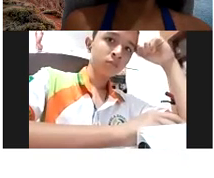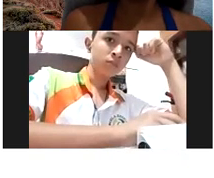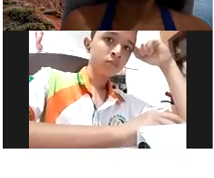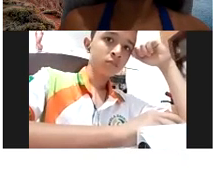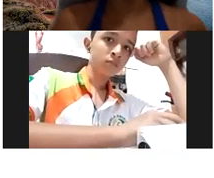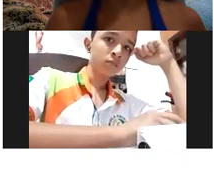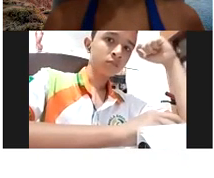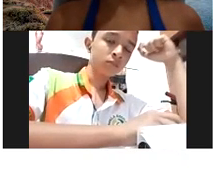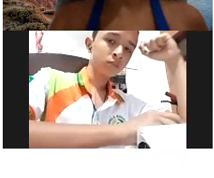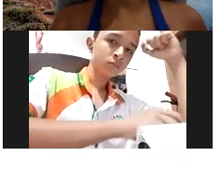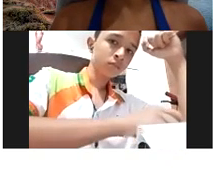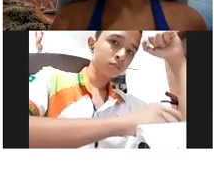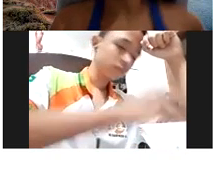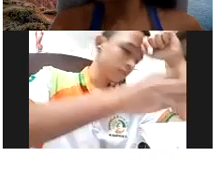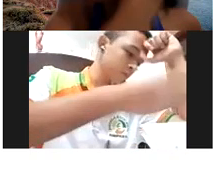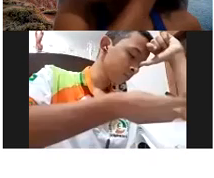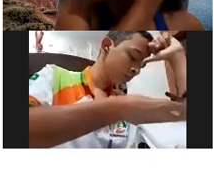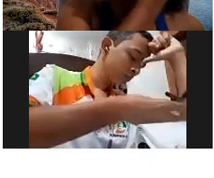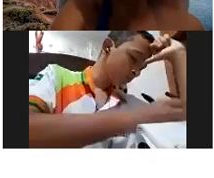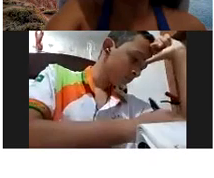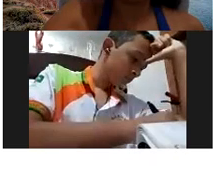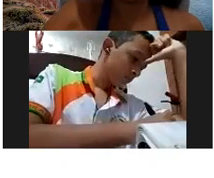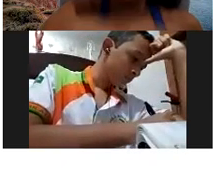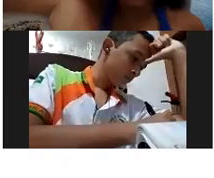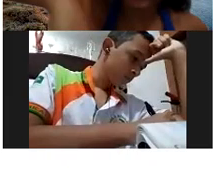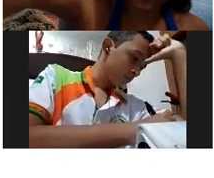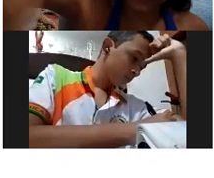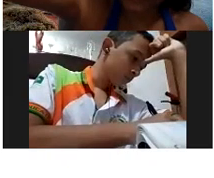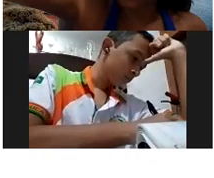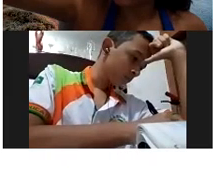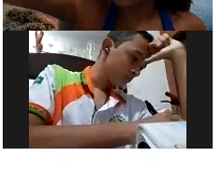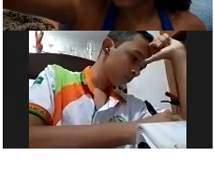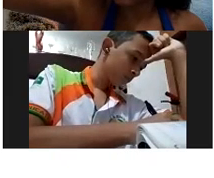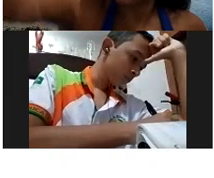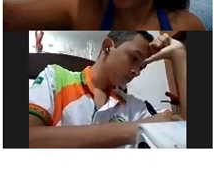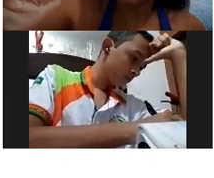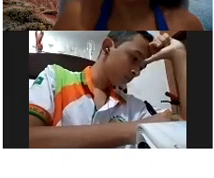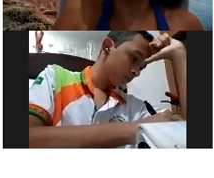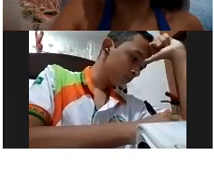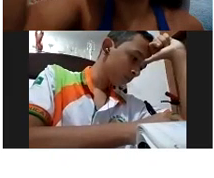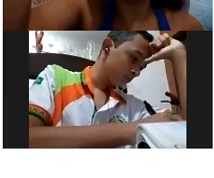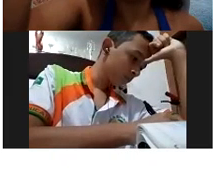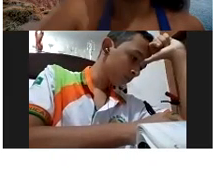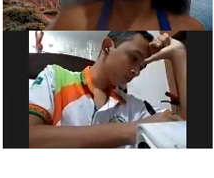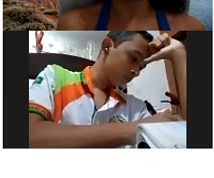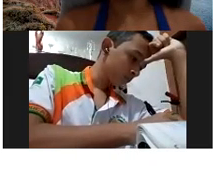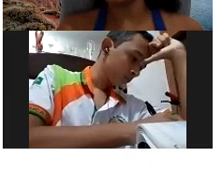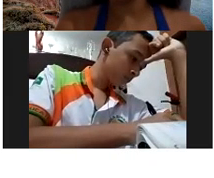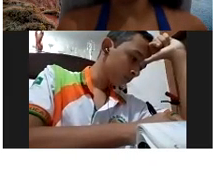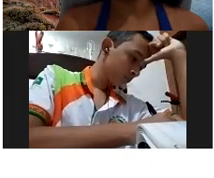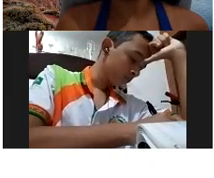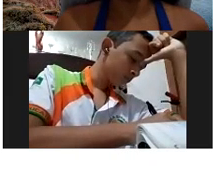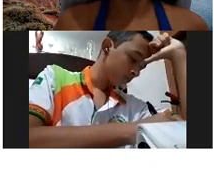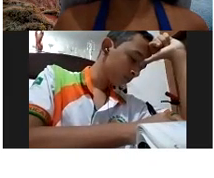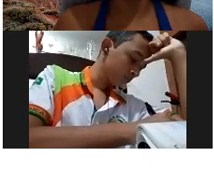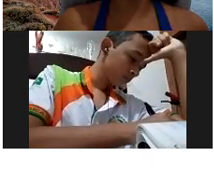e a gente foi com gás hidrogênio então Surgiu uma nova substância quando você e ali no balde e subiu o